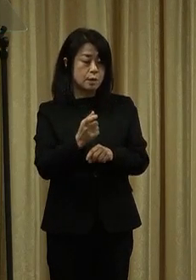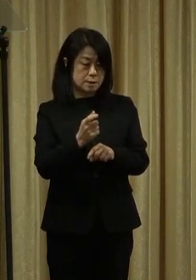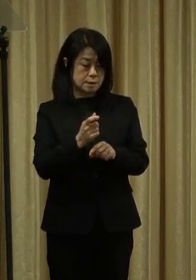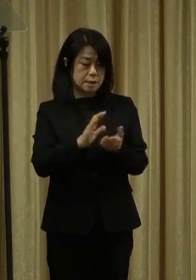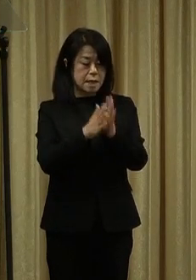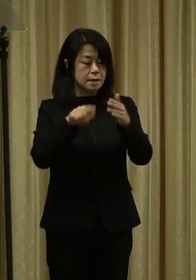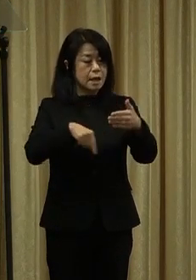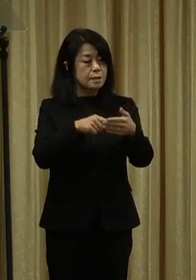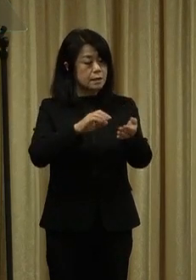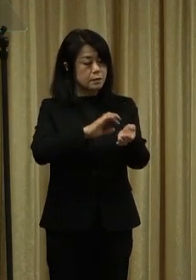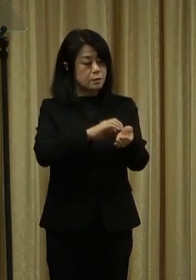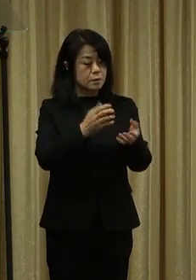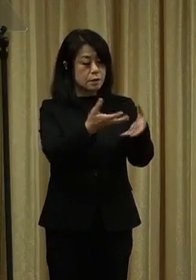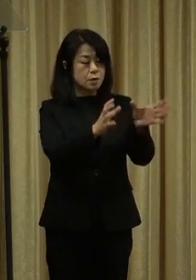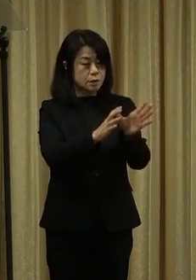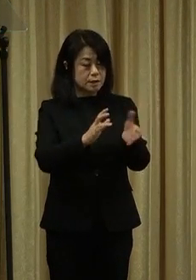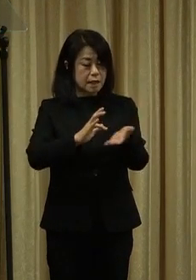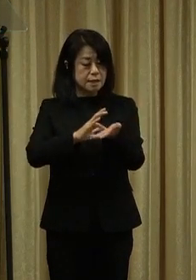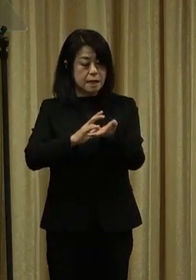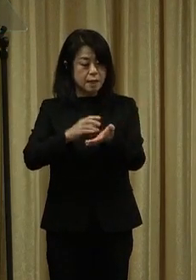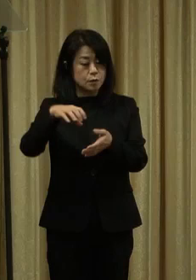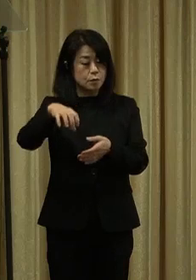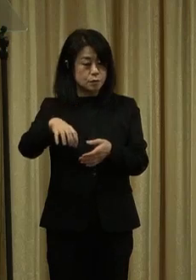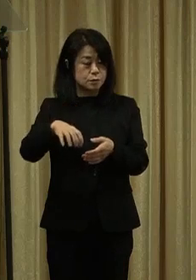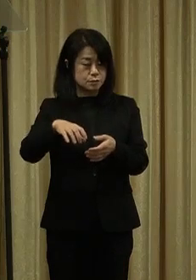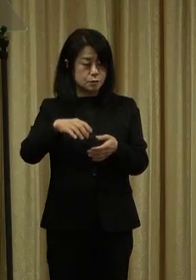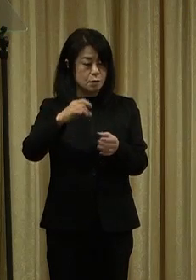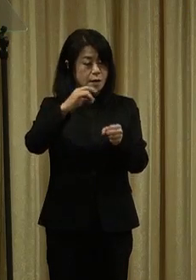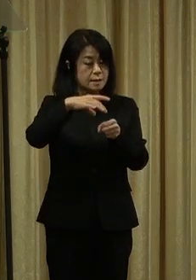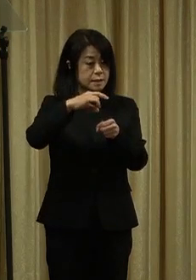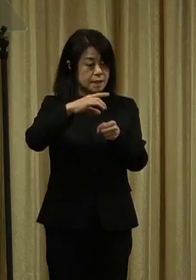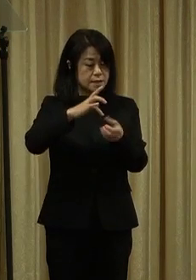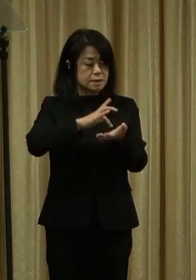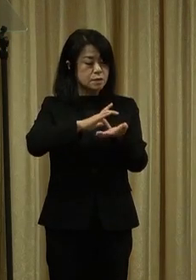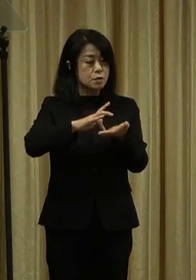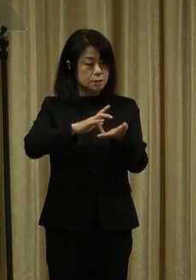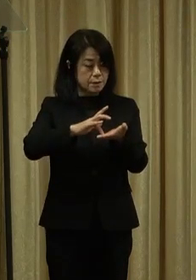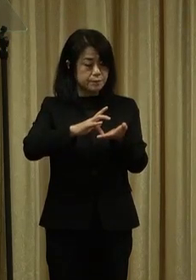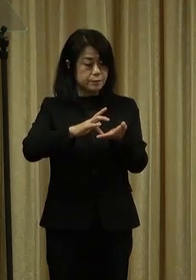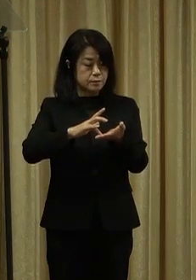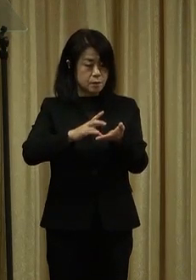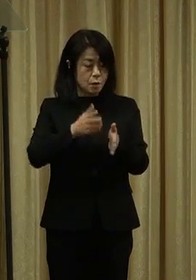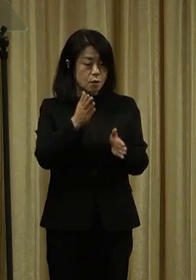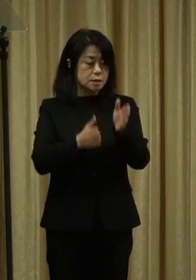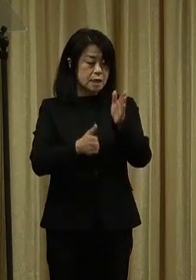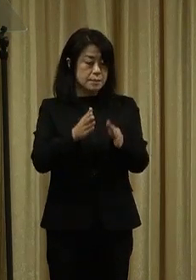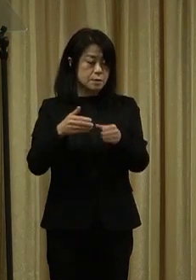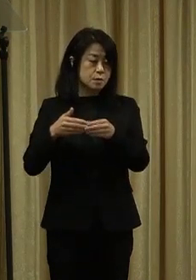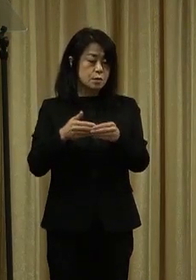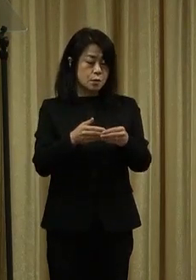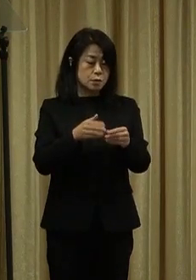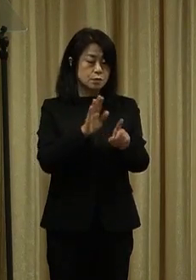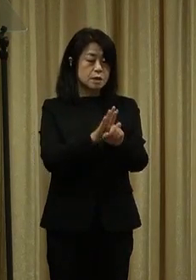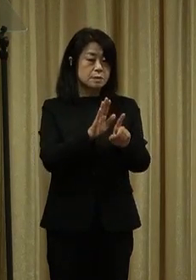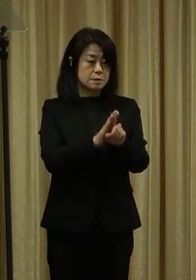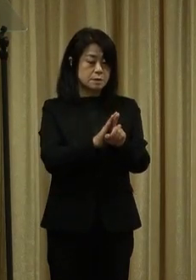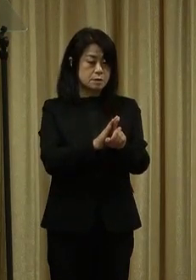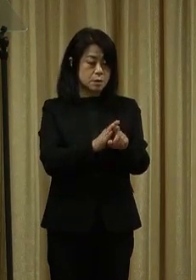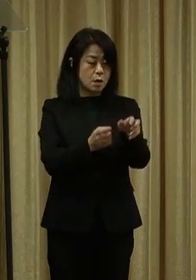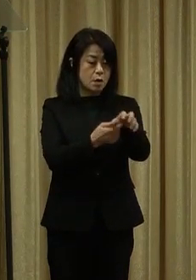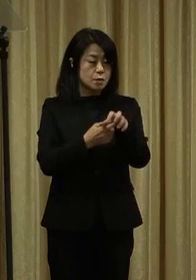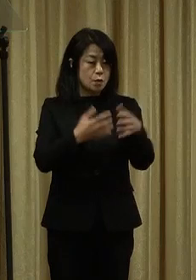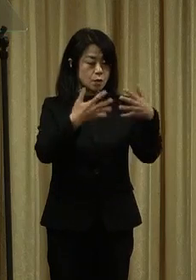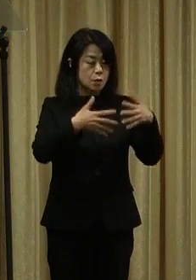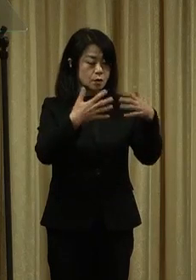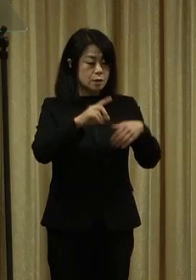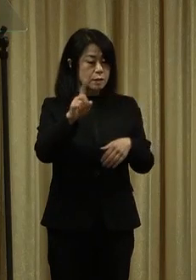県内の医療機関、薬局における電子処方箋のサービス導入を支援をします。また農業機械